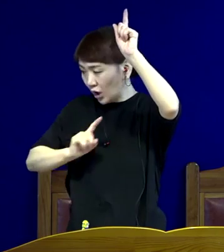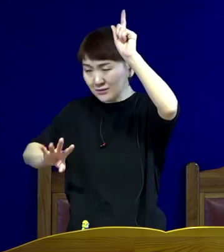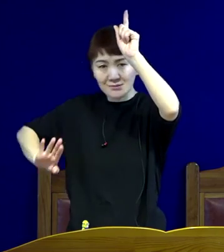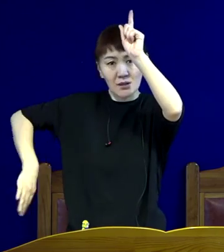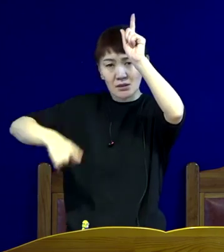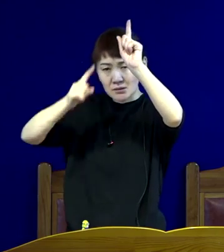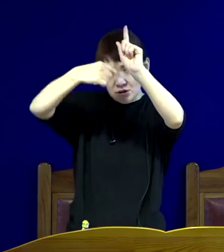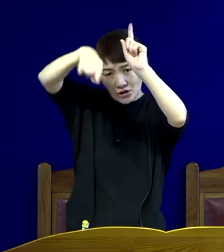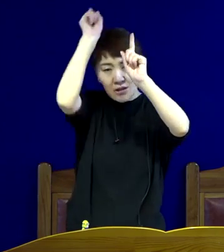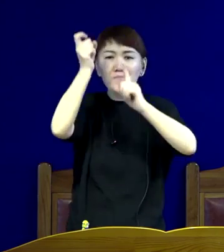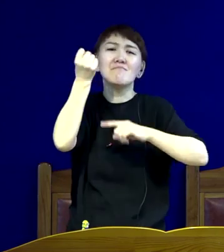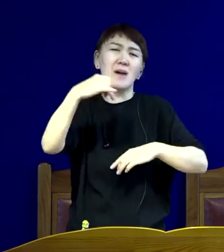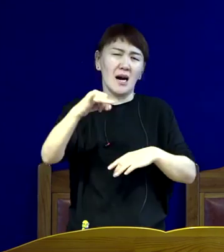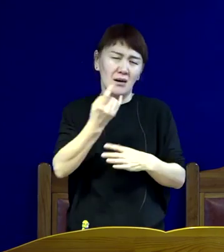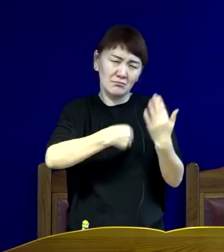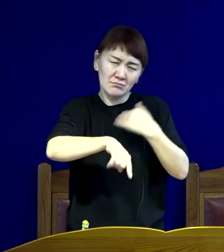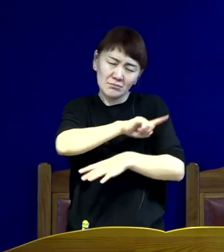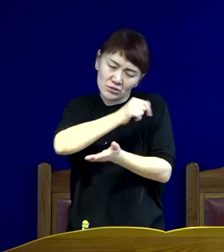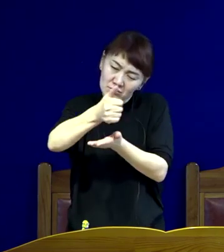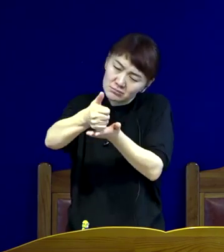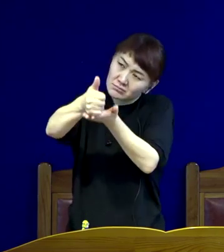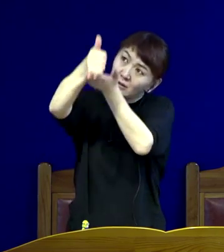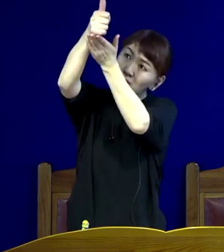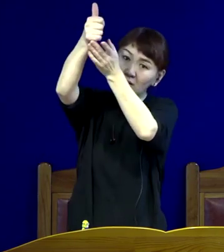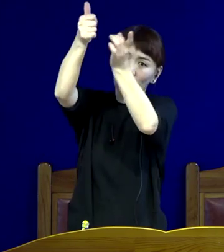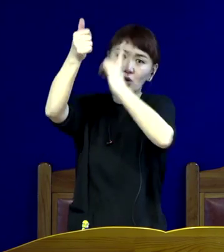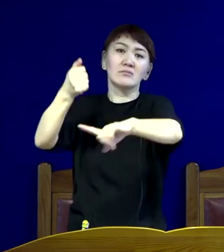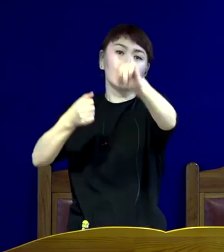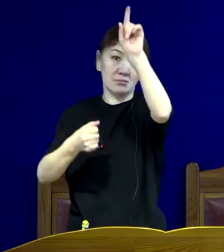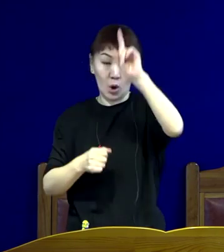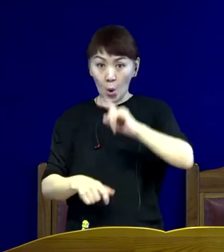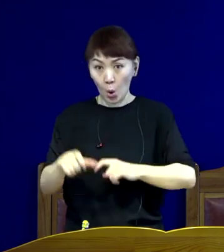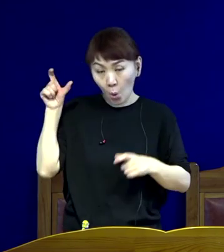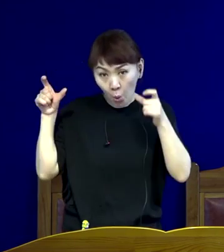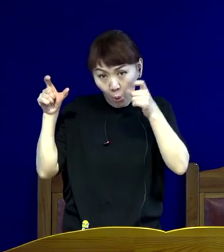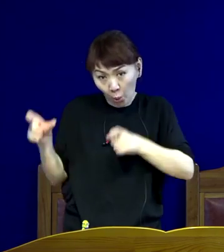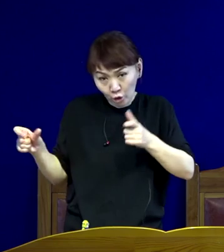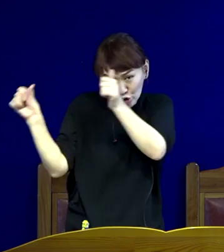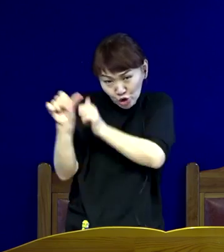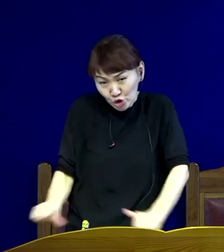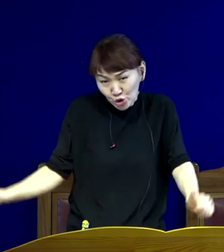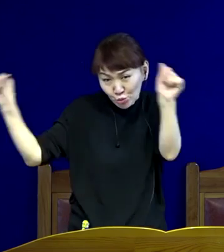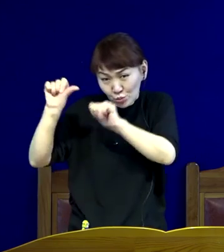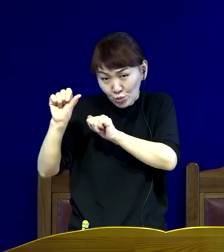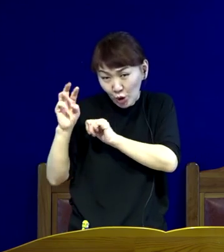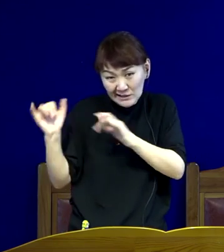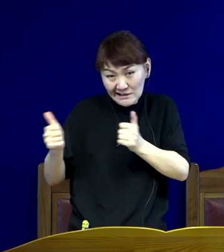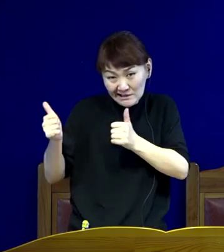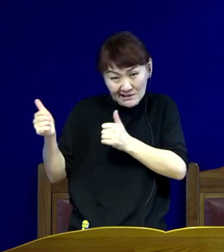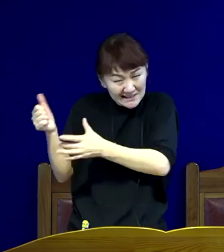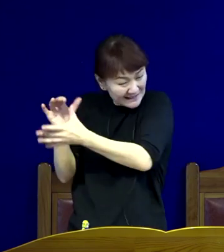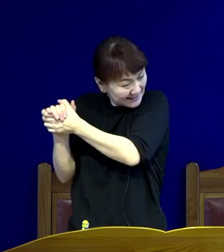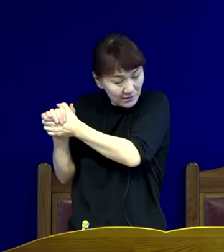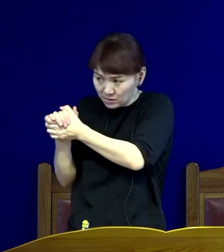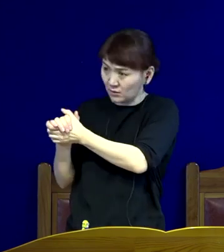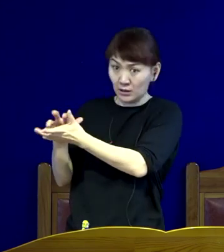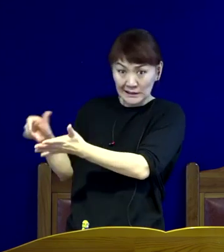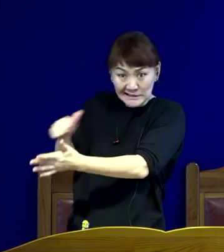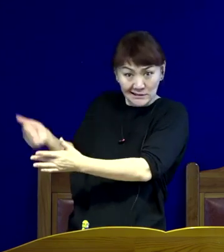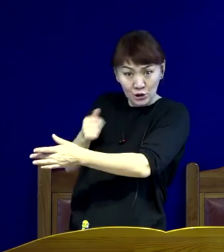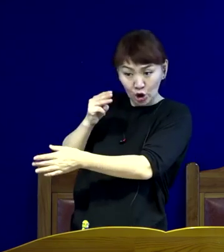амьдар. Яагаад гэвэл хүн бол төгс биш ээ. Харин Бурхан өөрөө бүрэн төгс учраас Бурхан